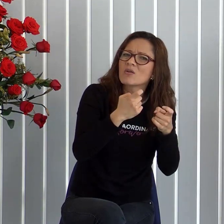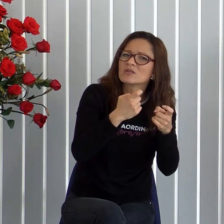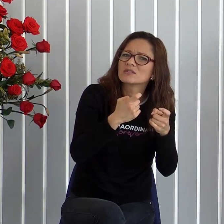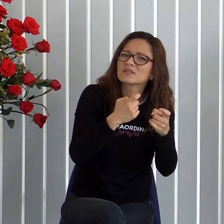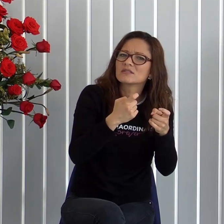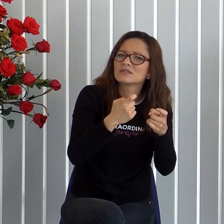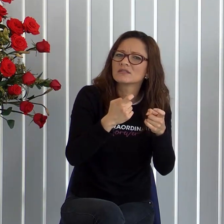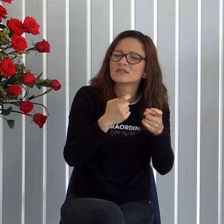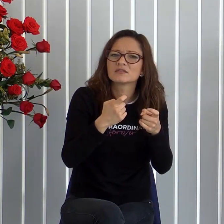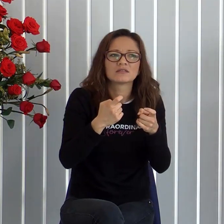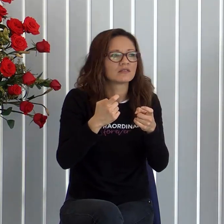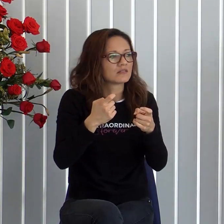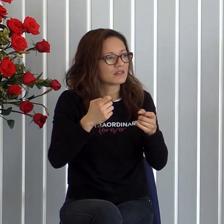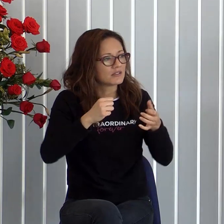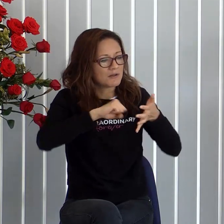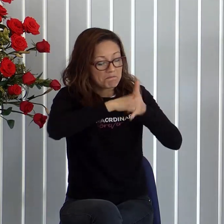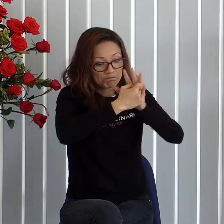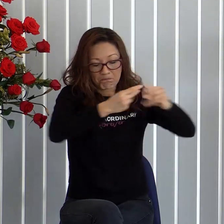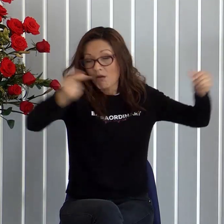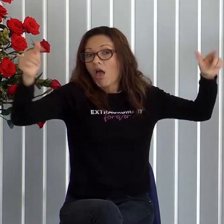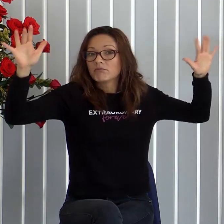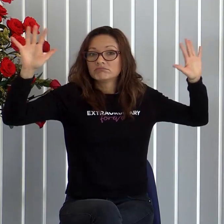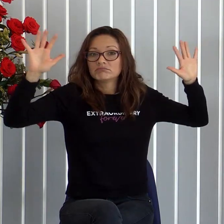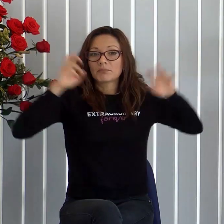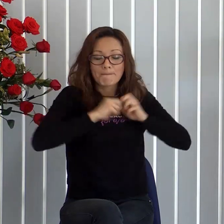Como Thanos, ¿no?